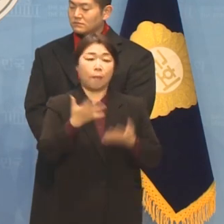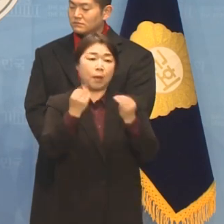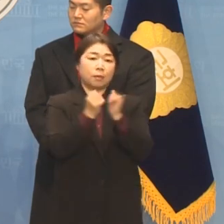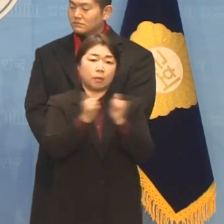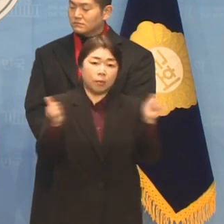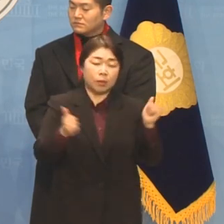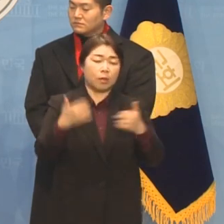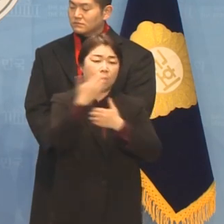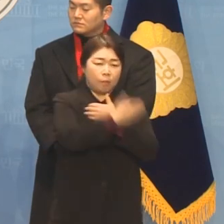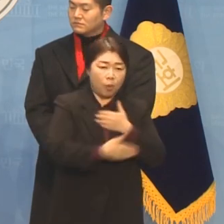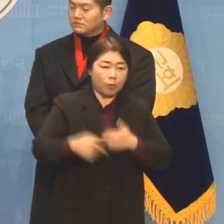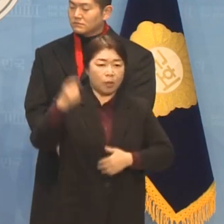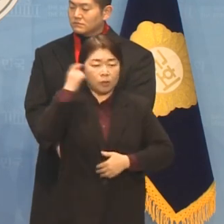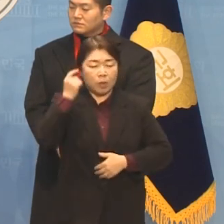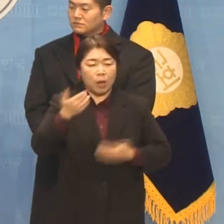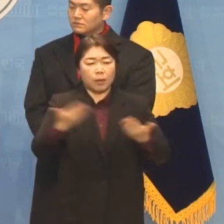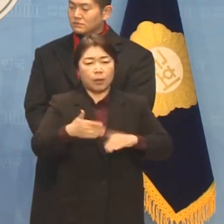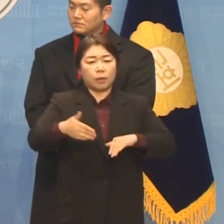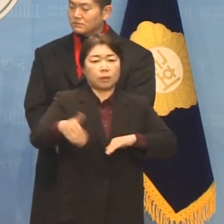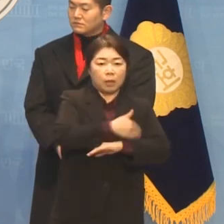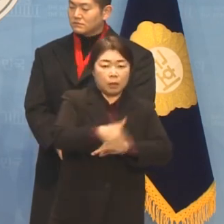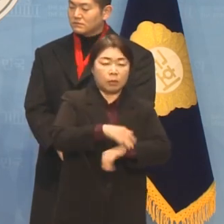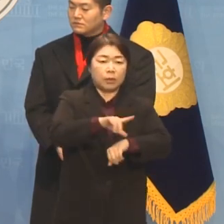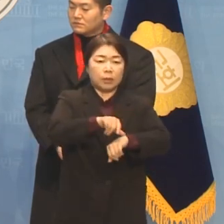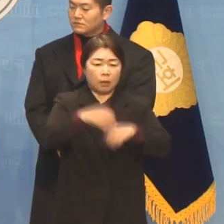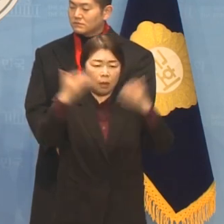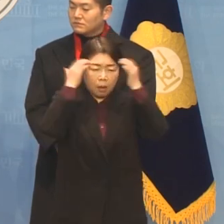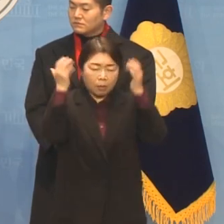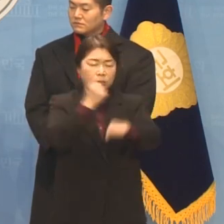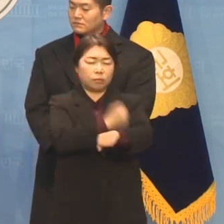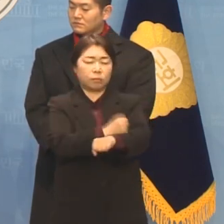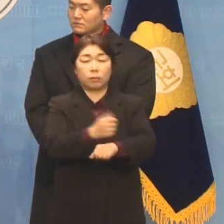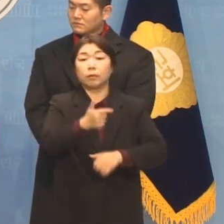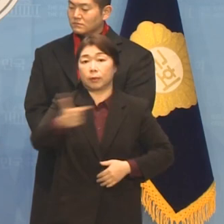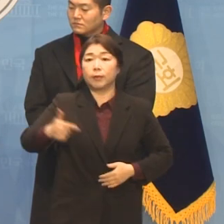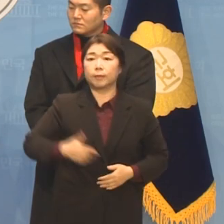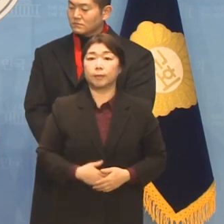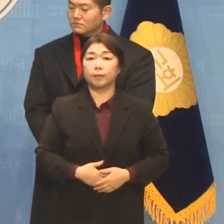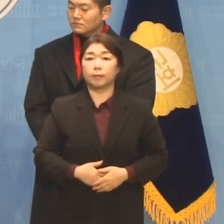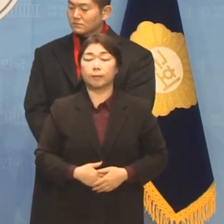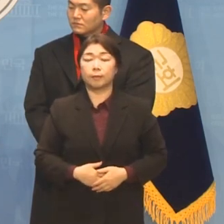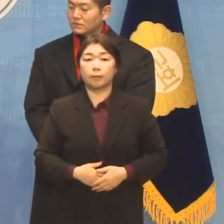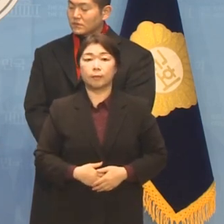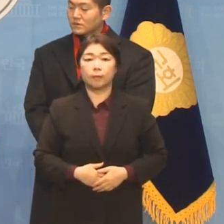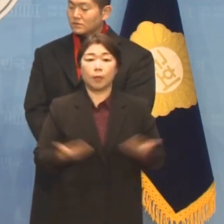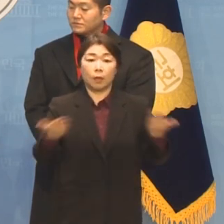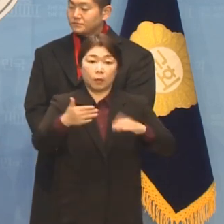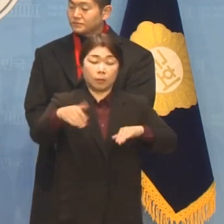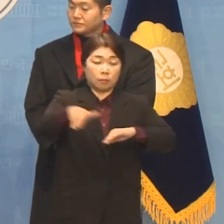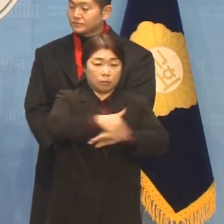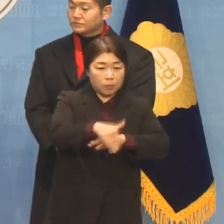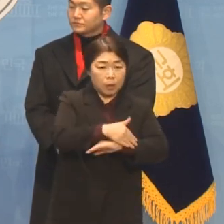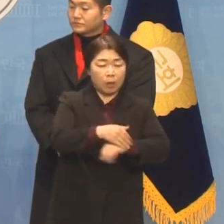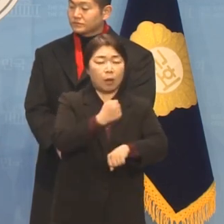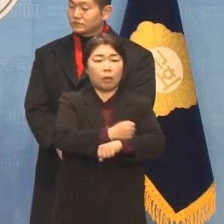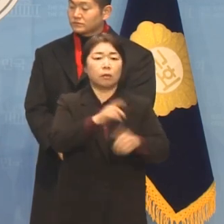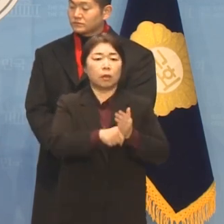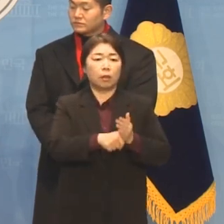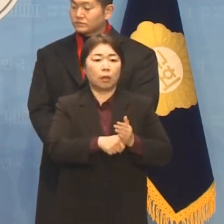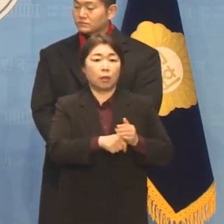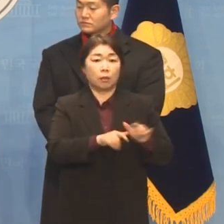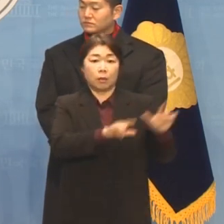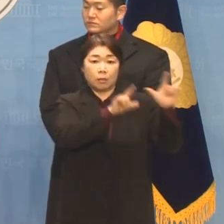육체적, 정신적인 출퇴근 고통에 시달리고 있습니다. 경직된 출퇴근 문화는 거주하는